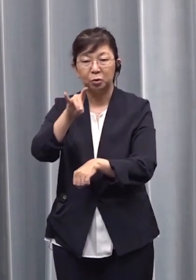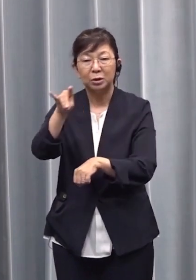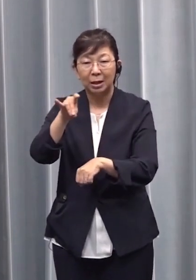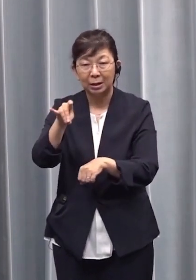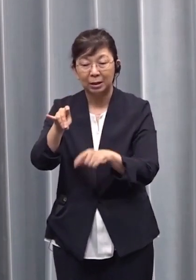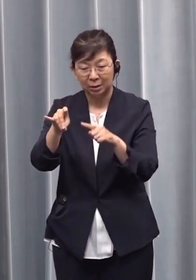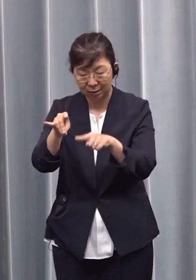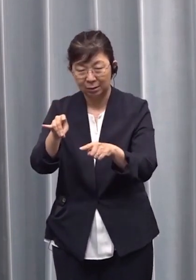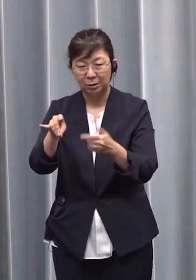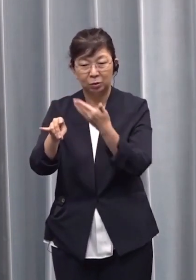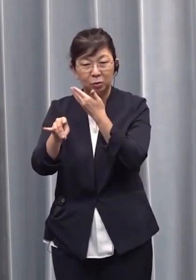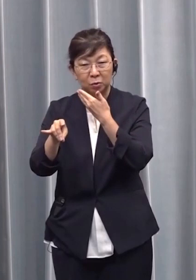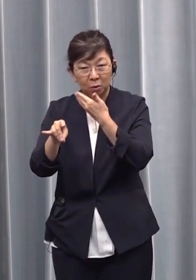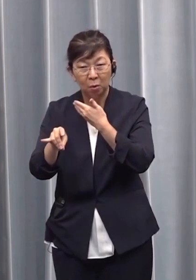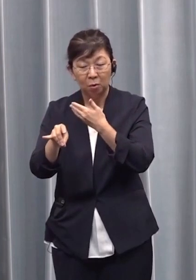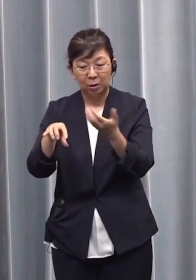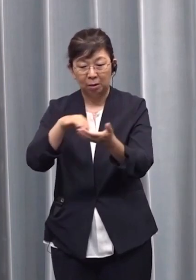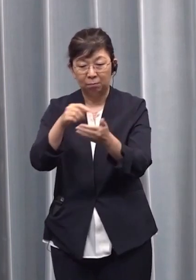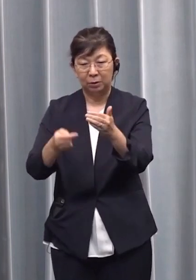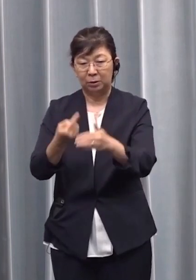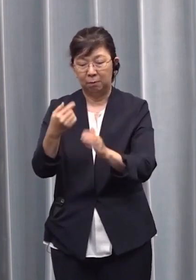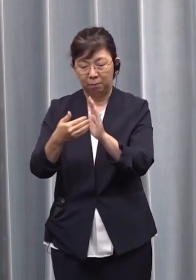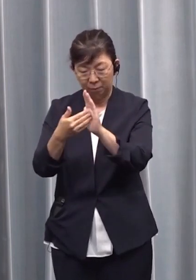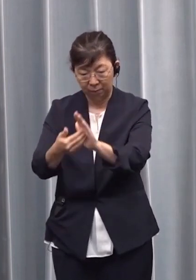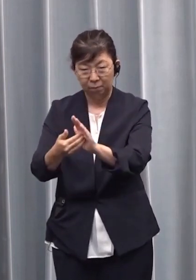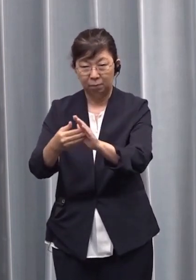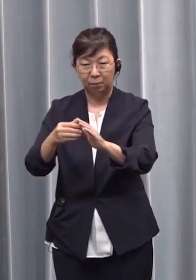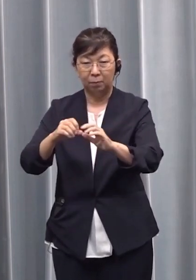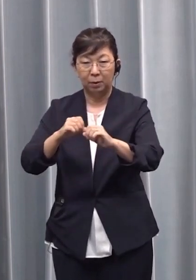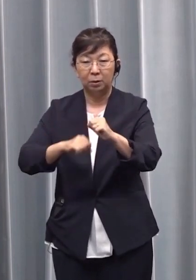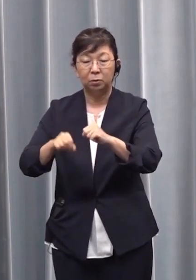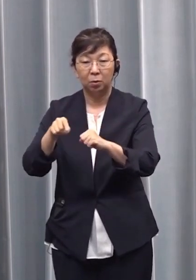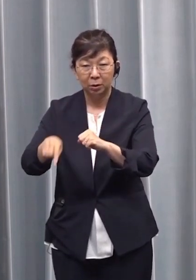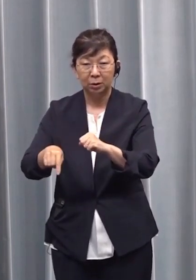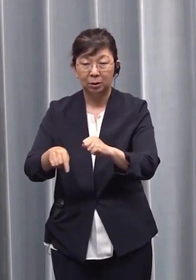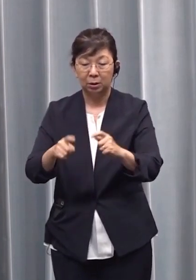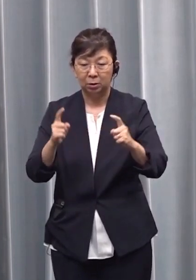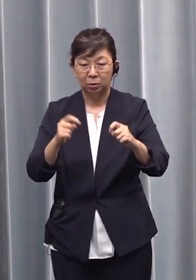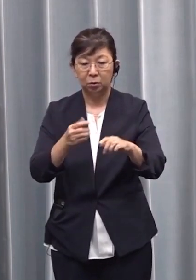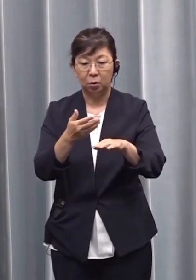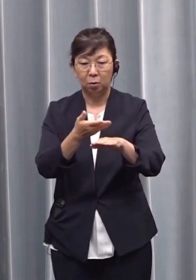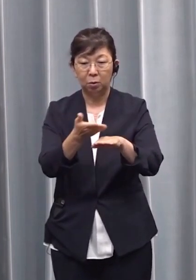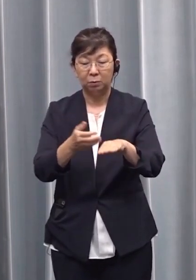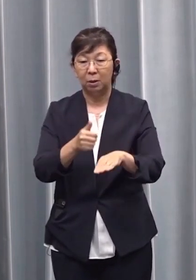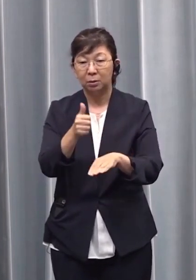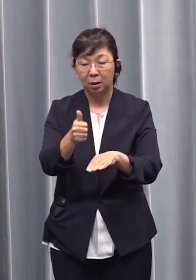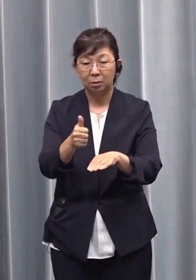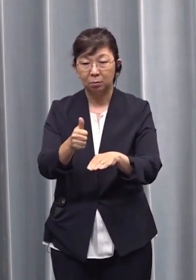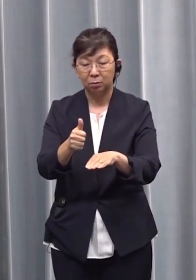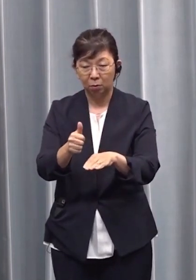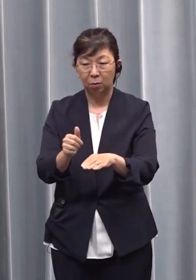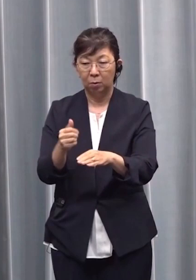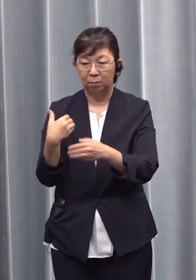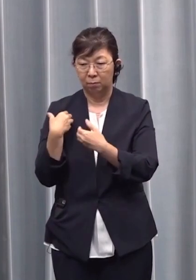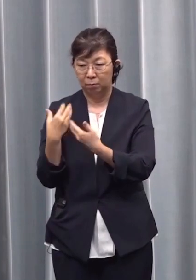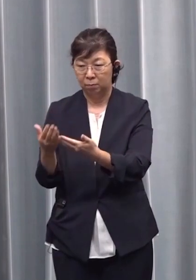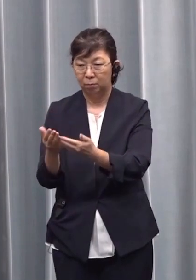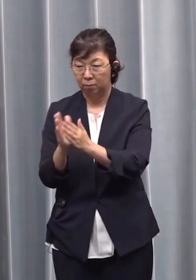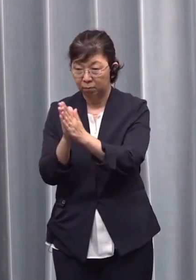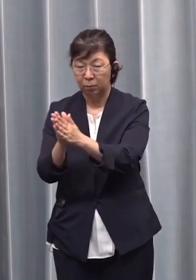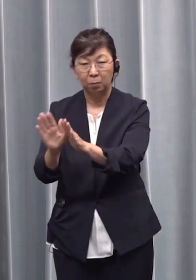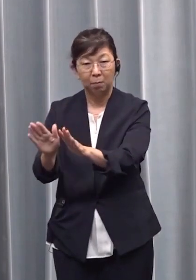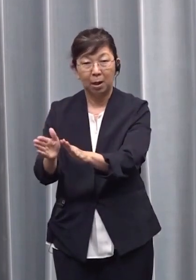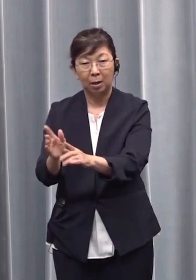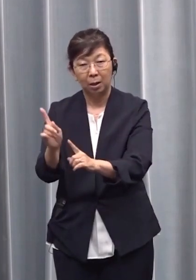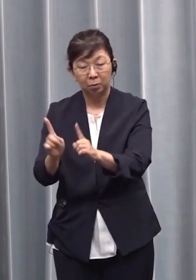重要な事件の働きかけ防止に現在所属しているこの城島さんをそのまま使うかどうかというのは非常に考えるべきことだ